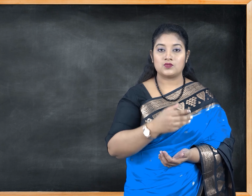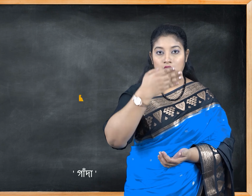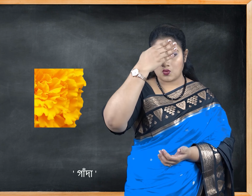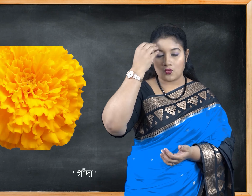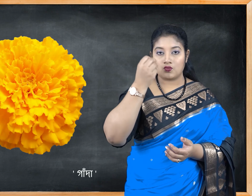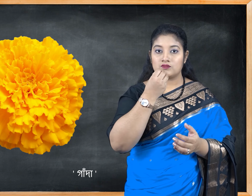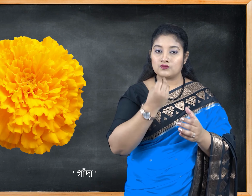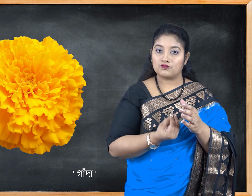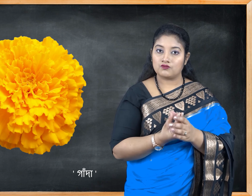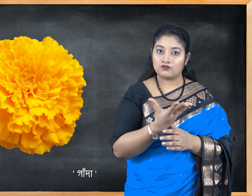গাঁদা,